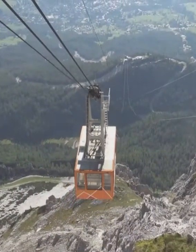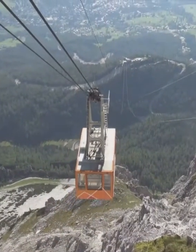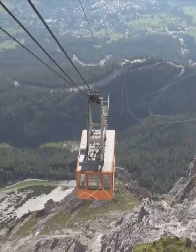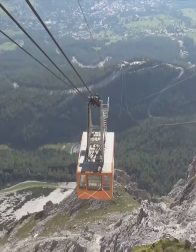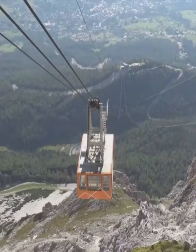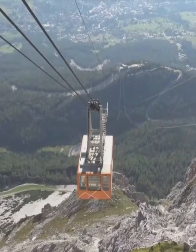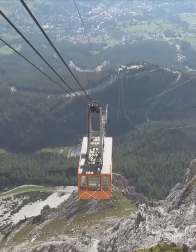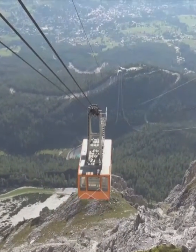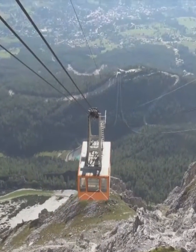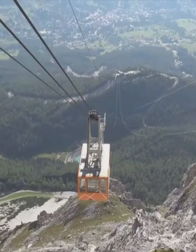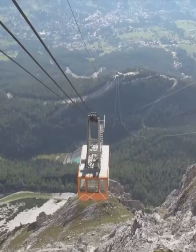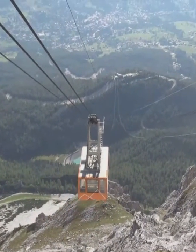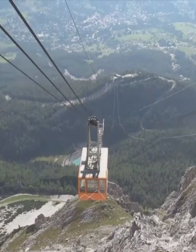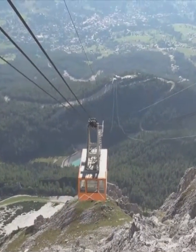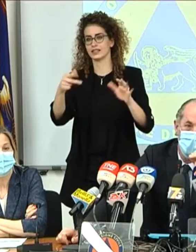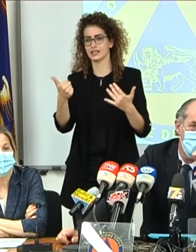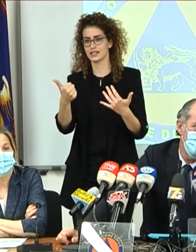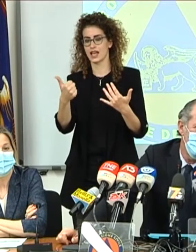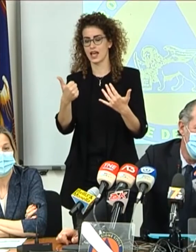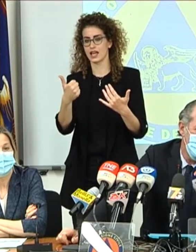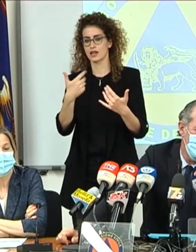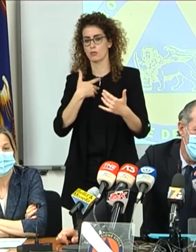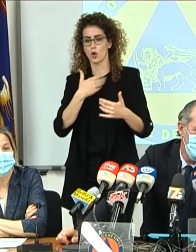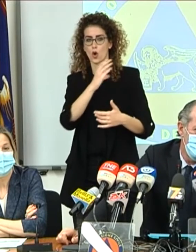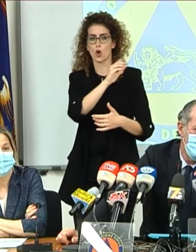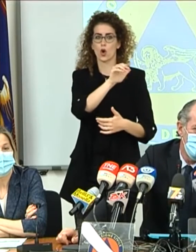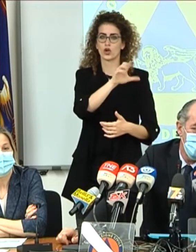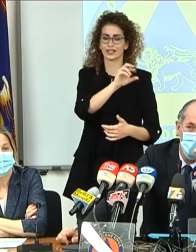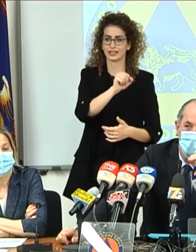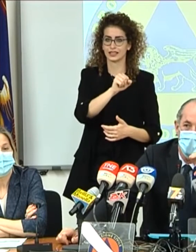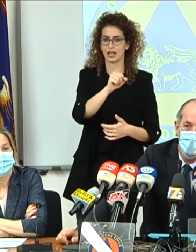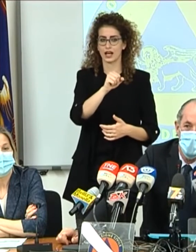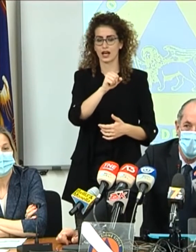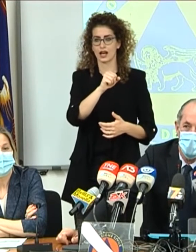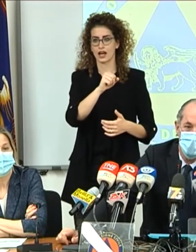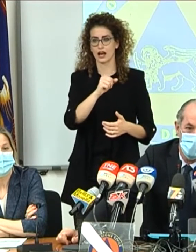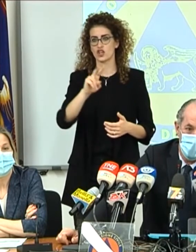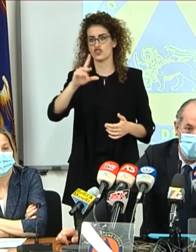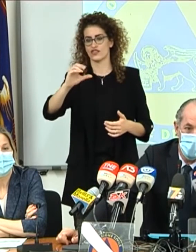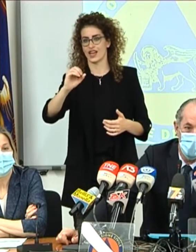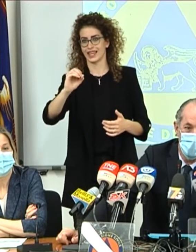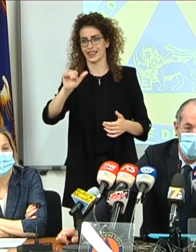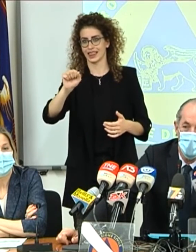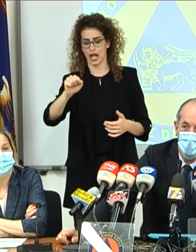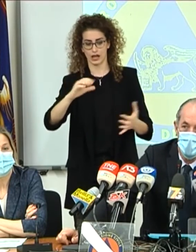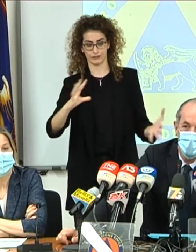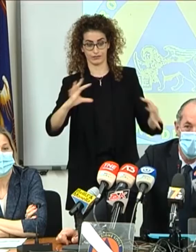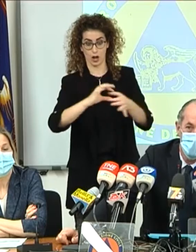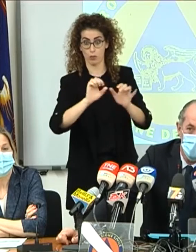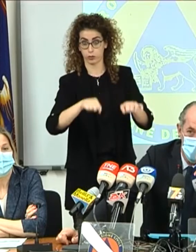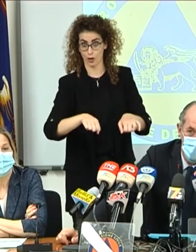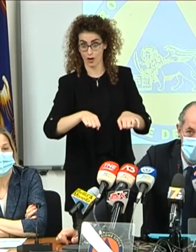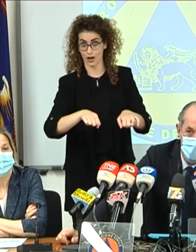arrivare al 2026 e collegare cortina ad arabba e cortina al civetta noi faremo un percorso